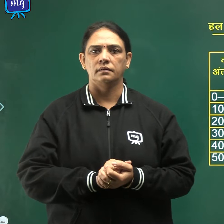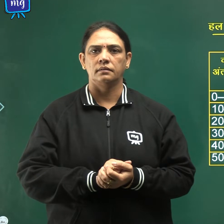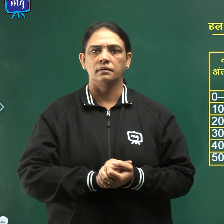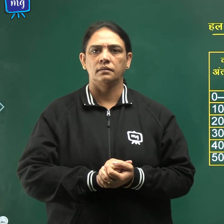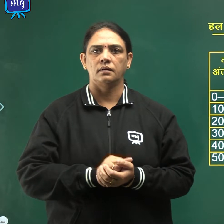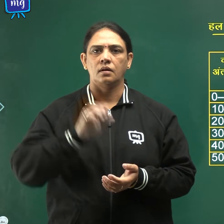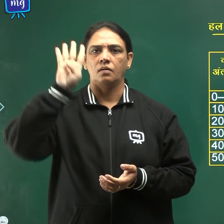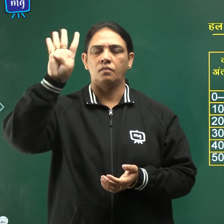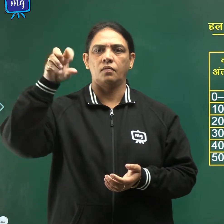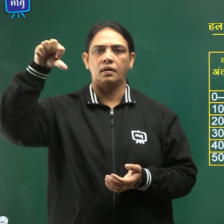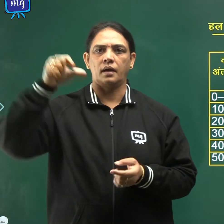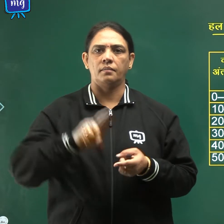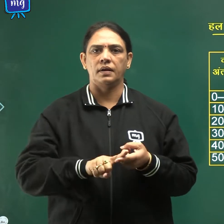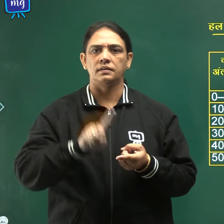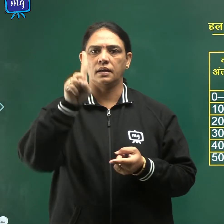49 + 1